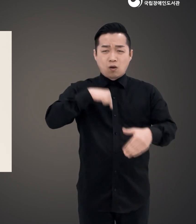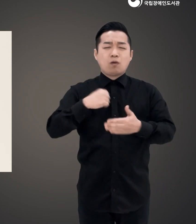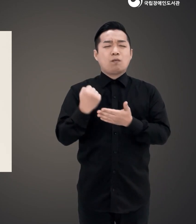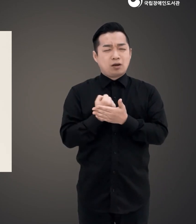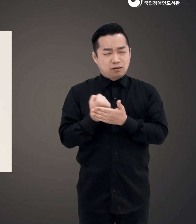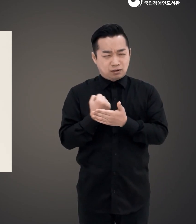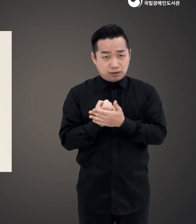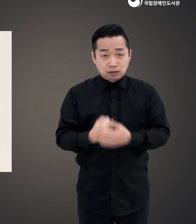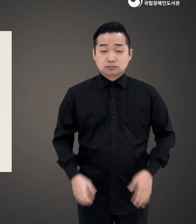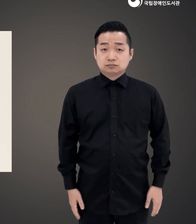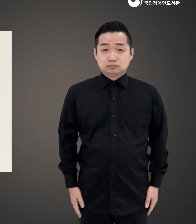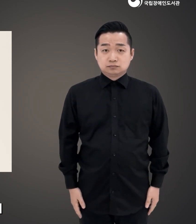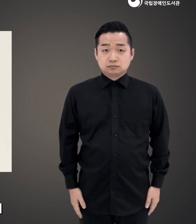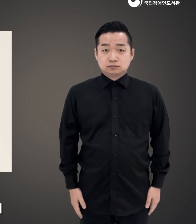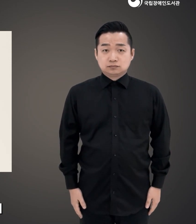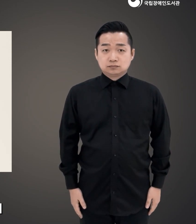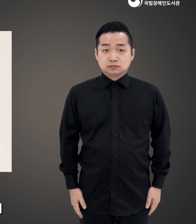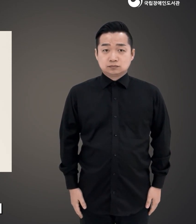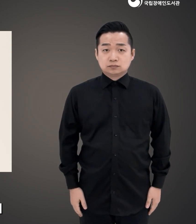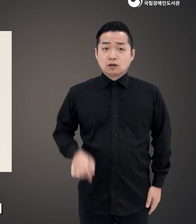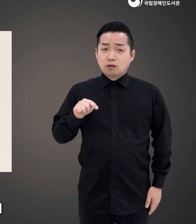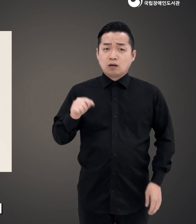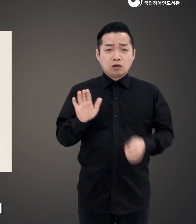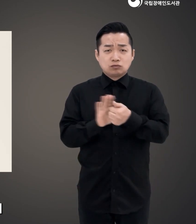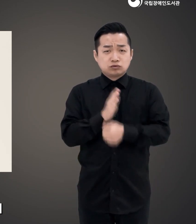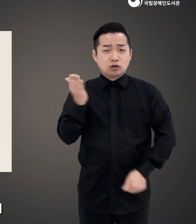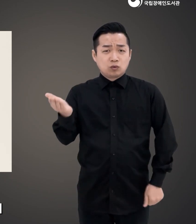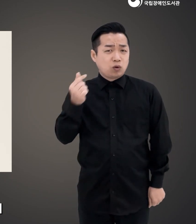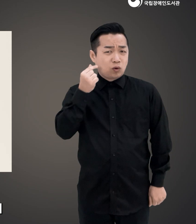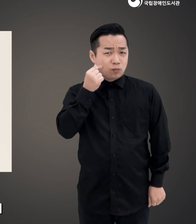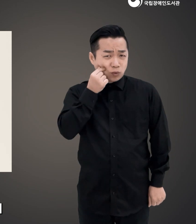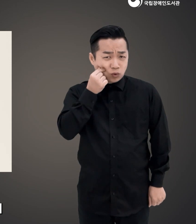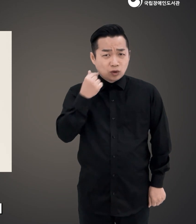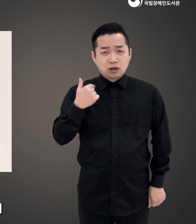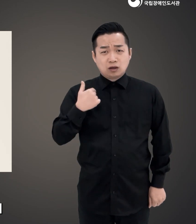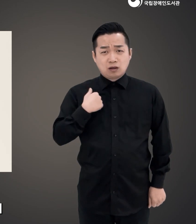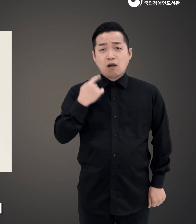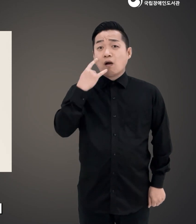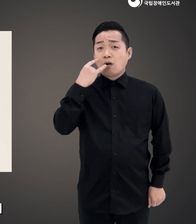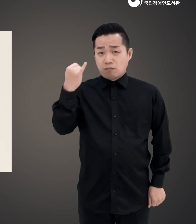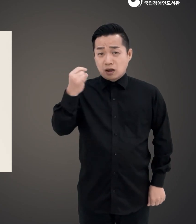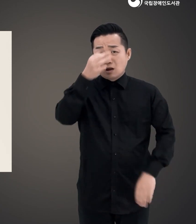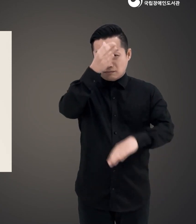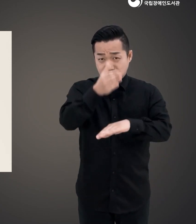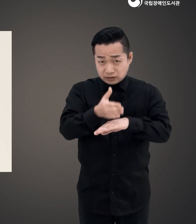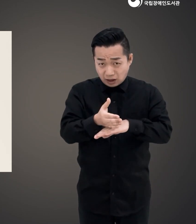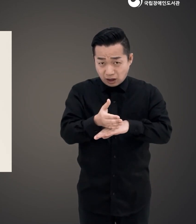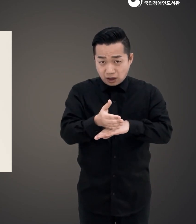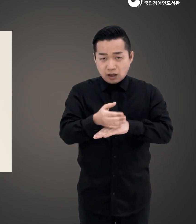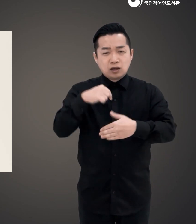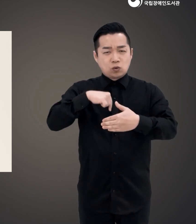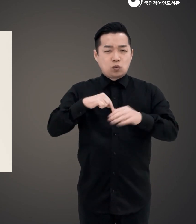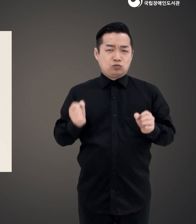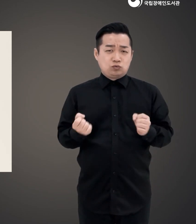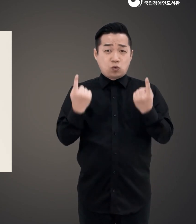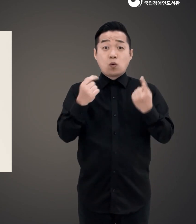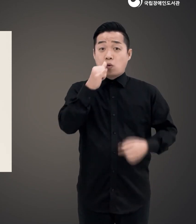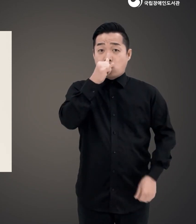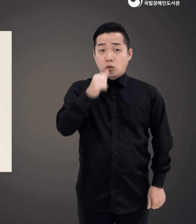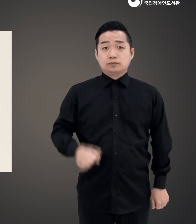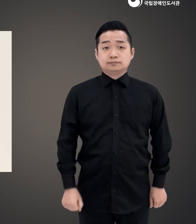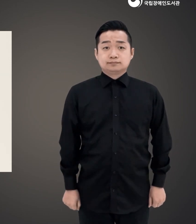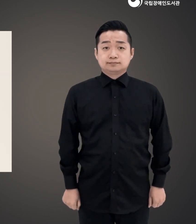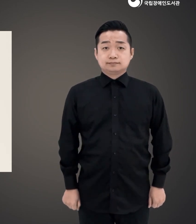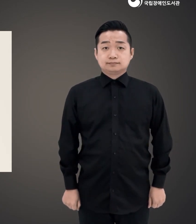라는 원망과 이 정도도 받아주지 못하는 엄마라는 미안한 마음이 동시에 자라났다.